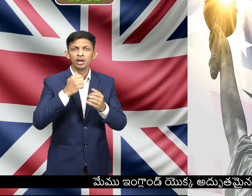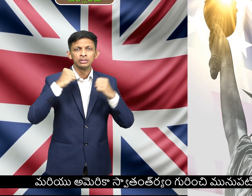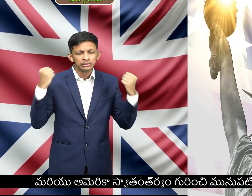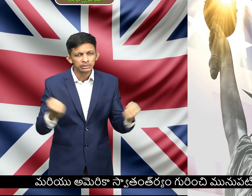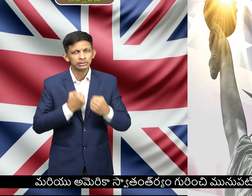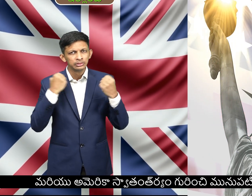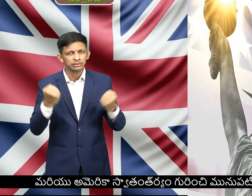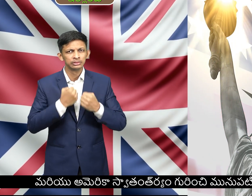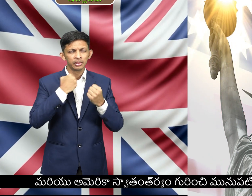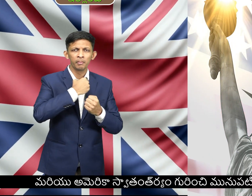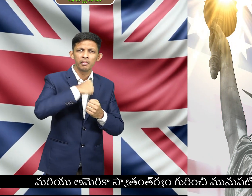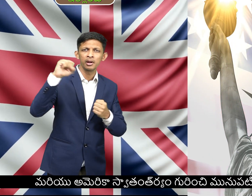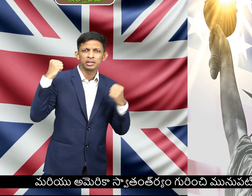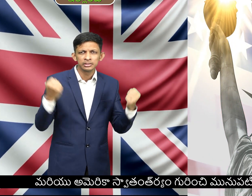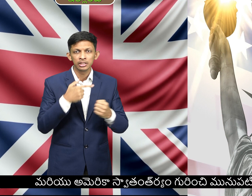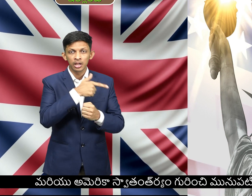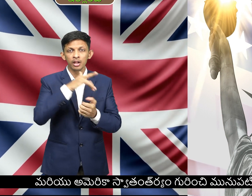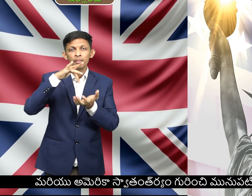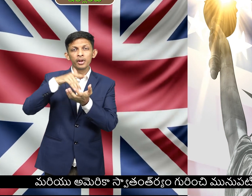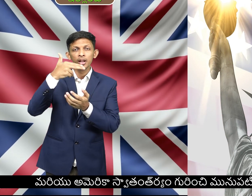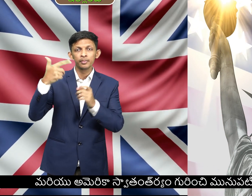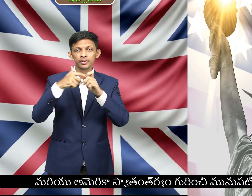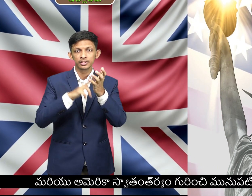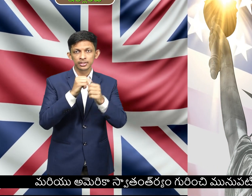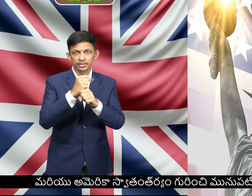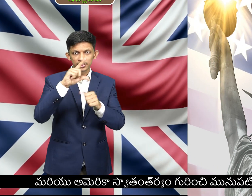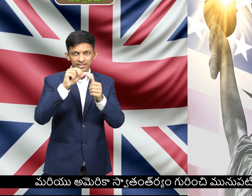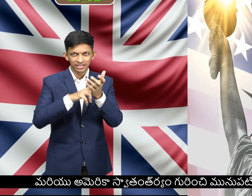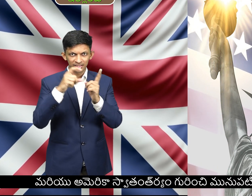మరియు అమెరికా స్వాతంత్ర్యం గురించి మునుపటి సెషన్లో చూసినట్లుగా